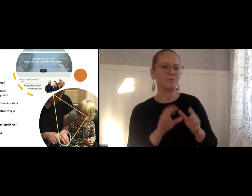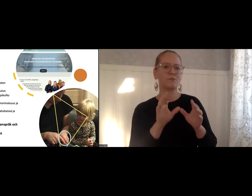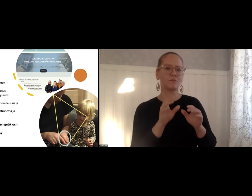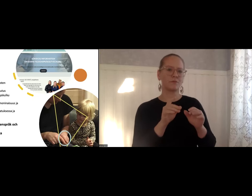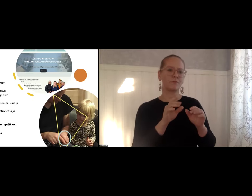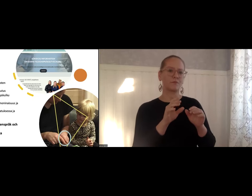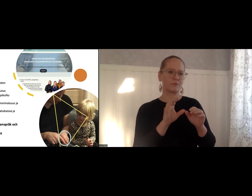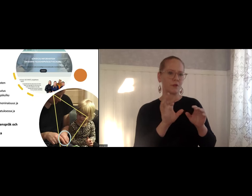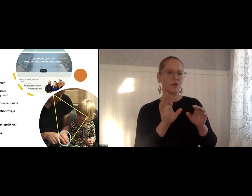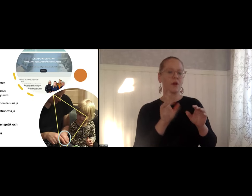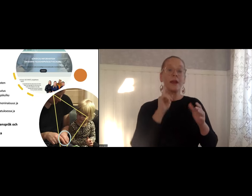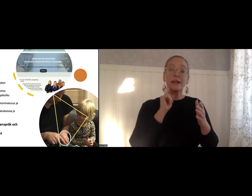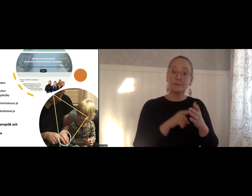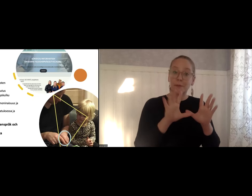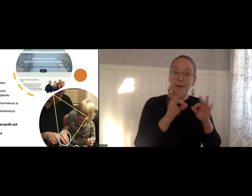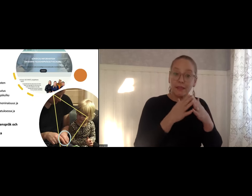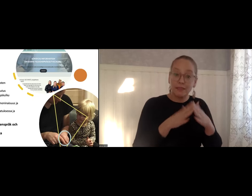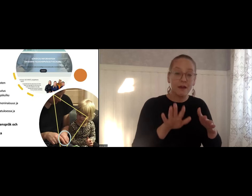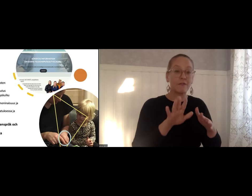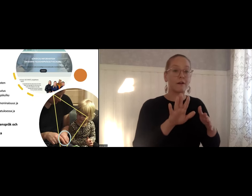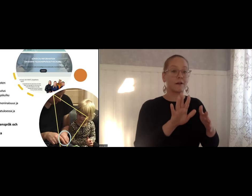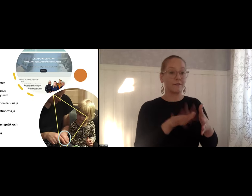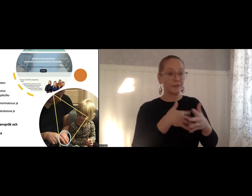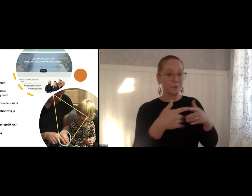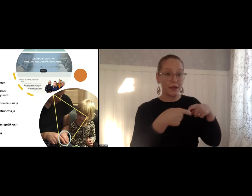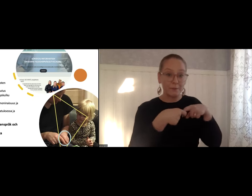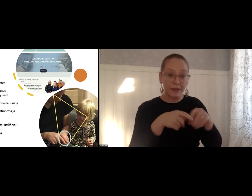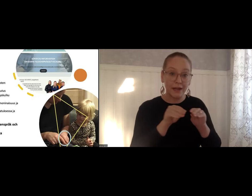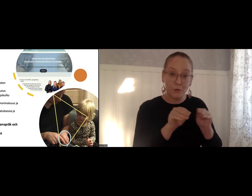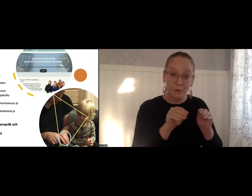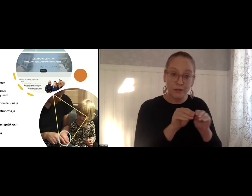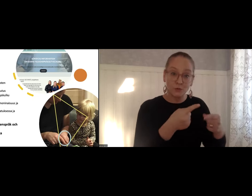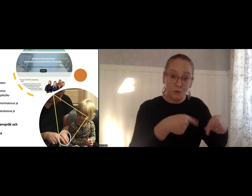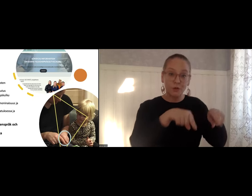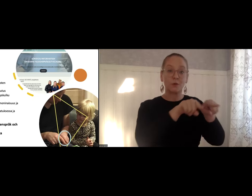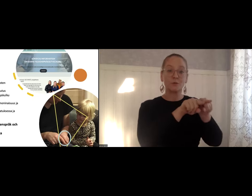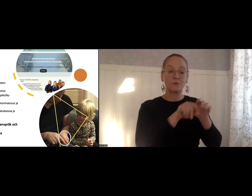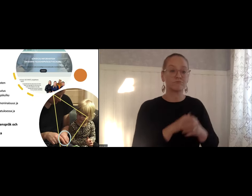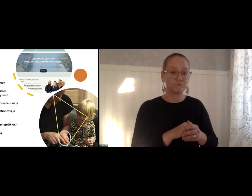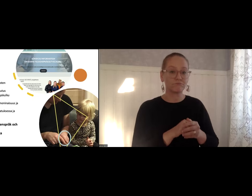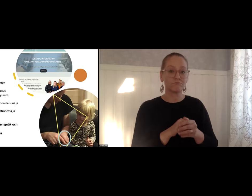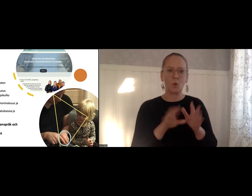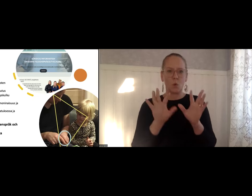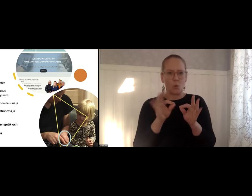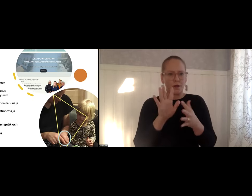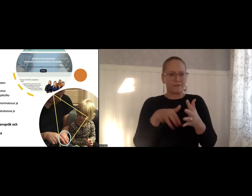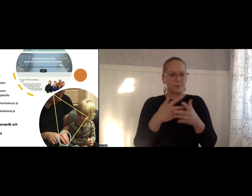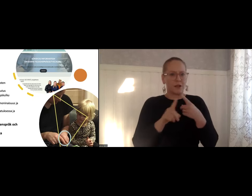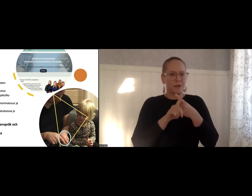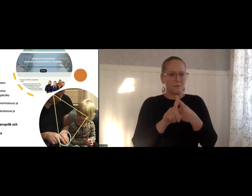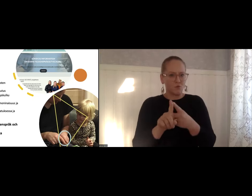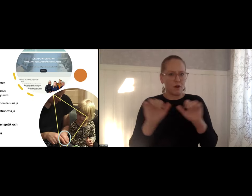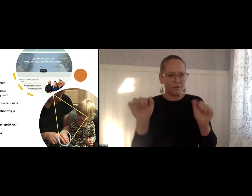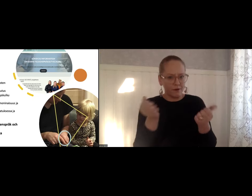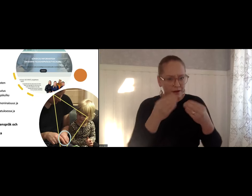että millä tavalla viittomakieli otetaan mukaan opetukseen ja kasvatukseen. Että millä tavalla viittomakielistä